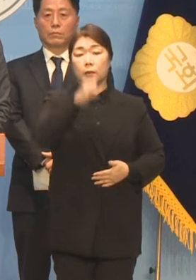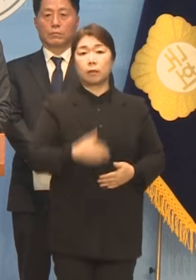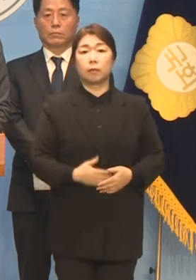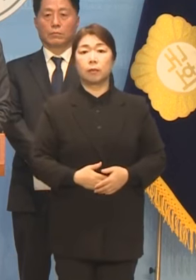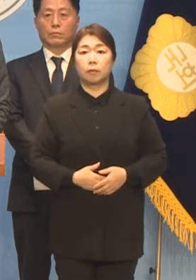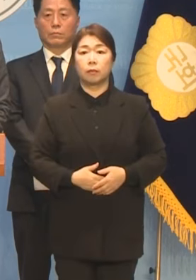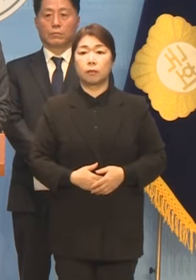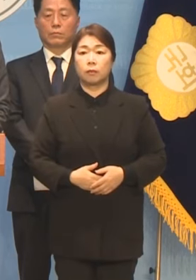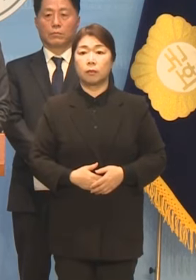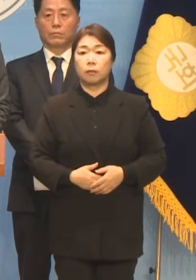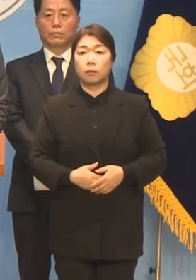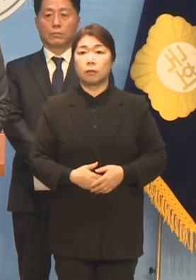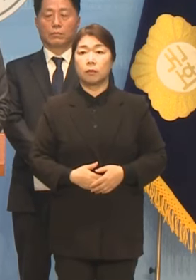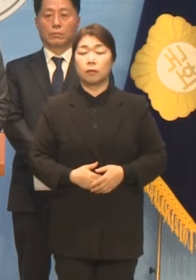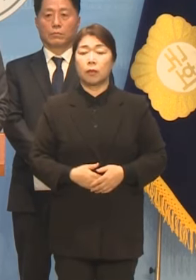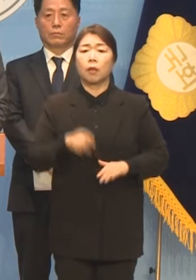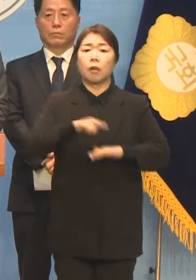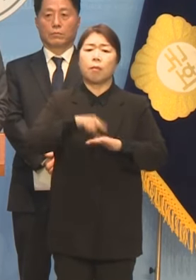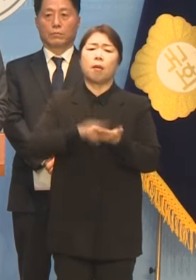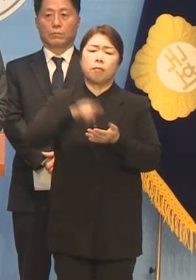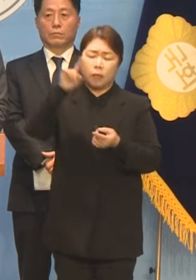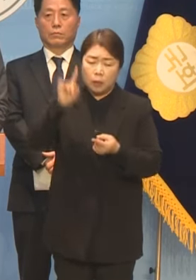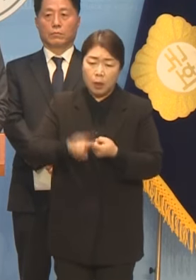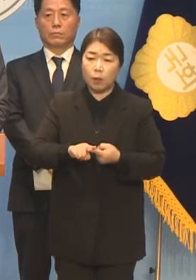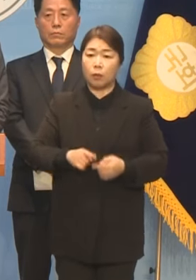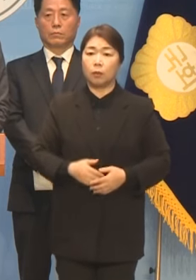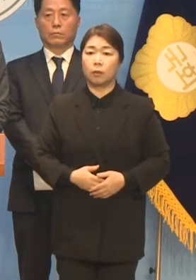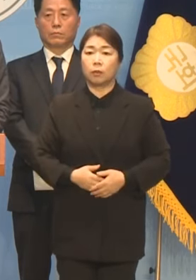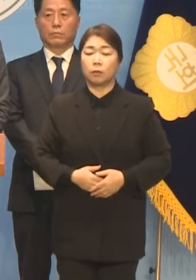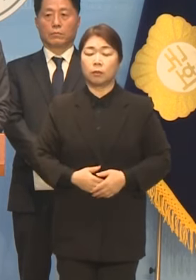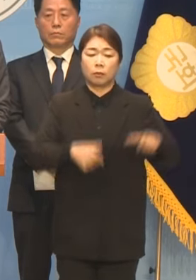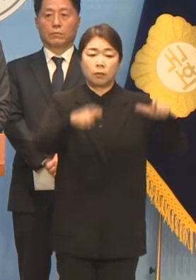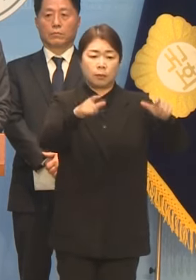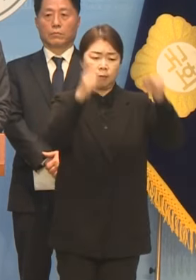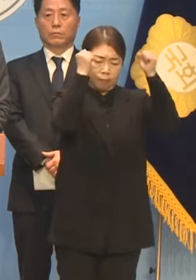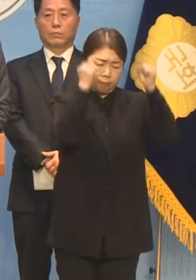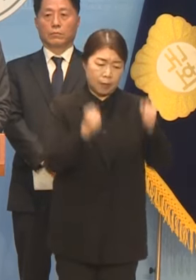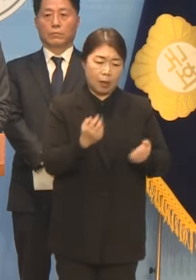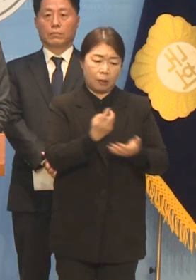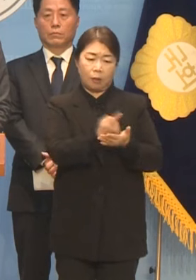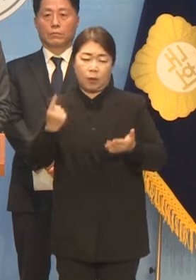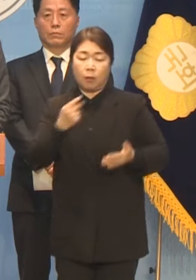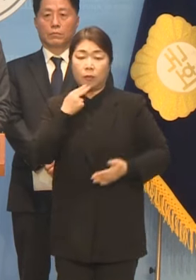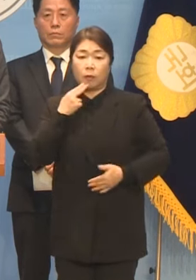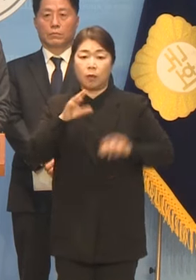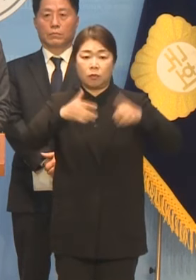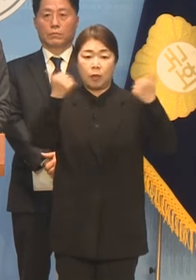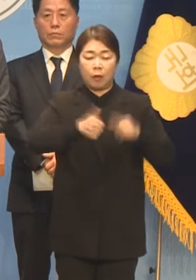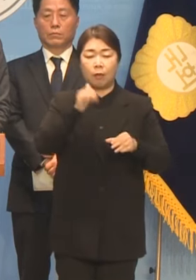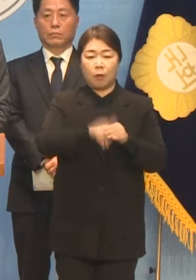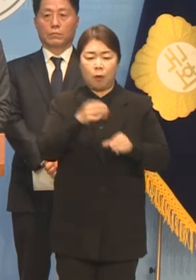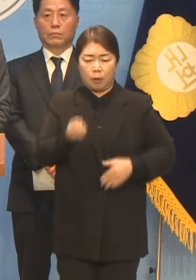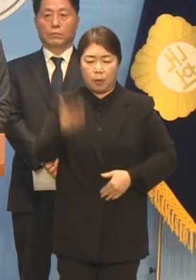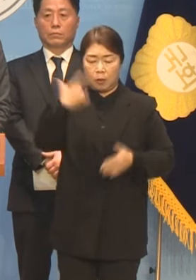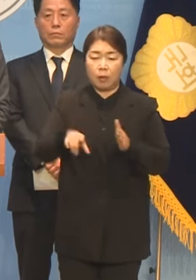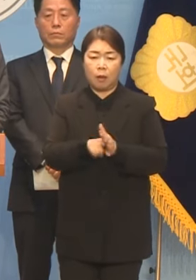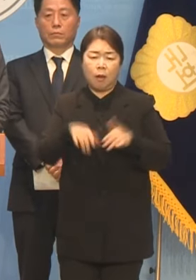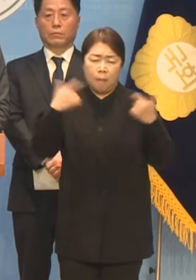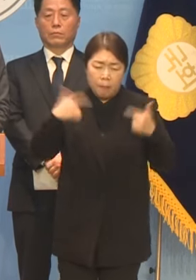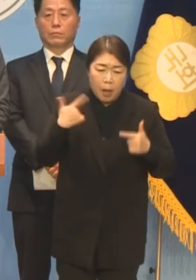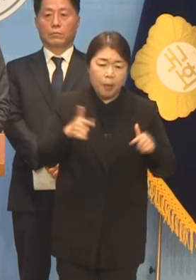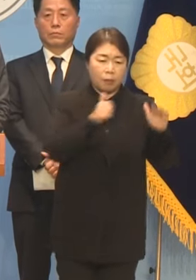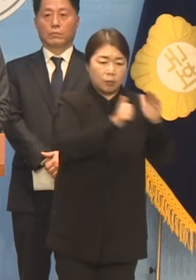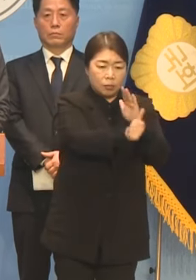심정이었습니다 그런 제 마음 그대로 지금까지 지역 를 떠나지 않고 총선 승리를 위해 하루도 쉬지 않고 마을과